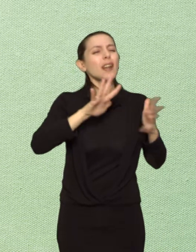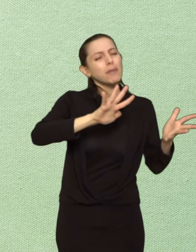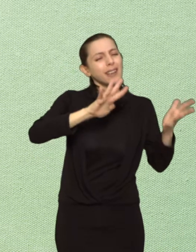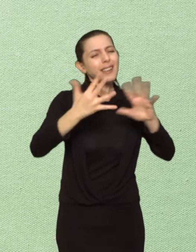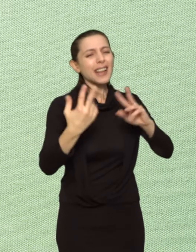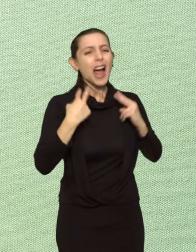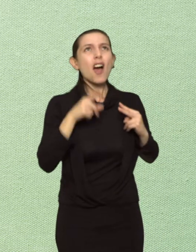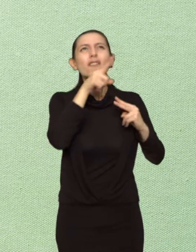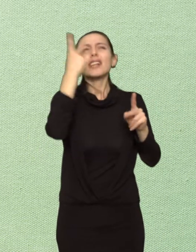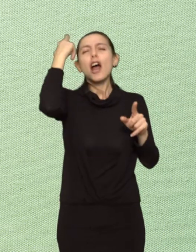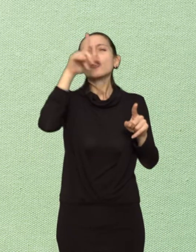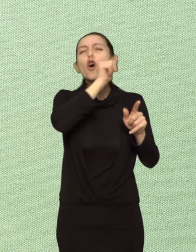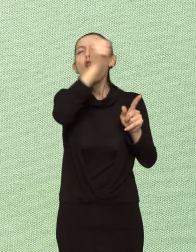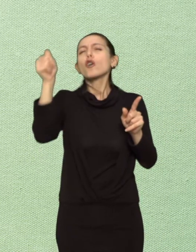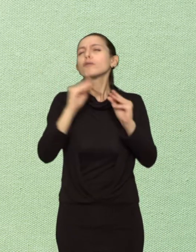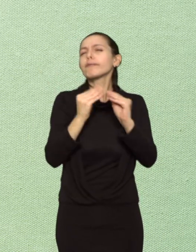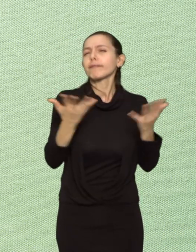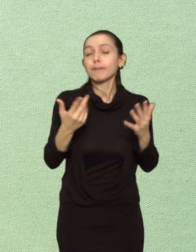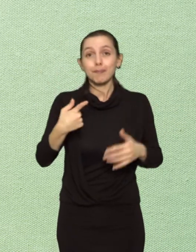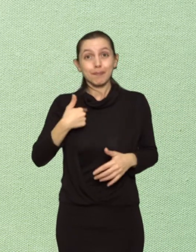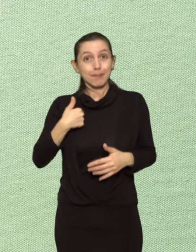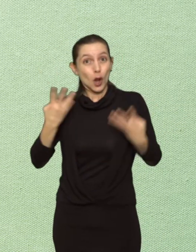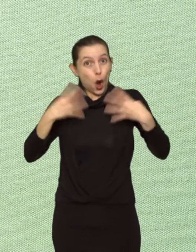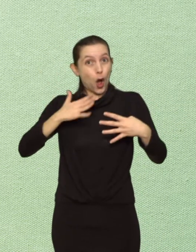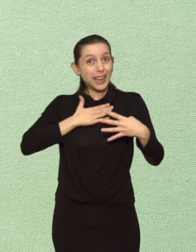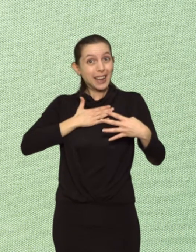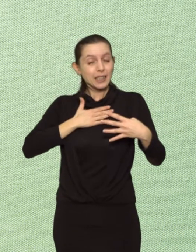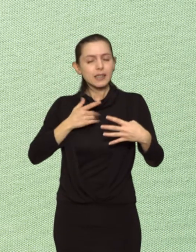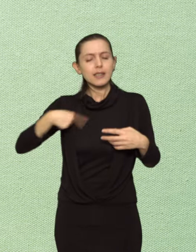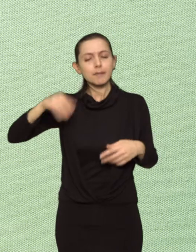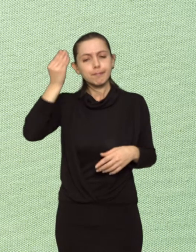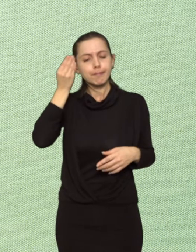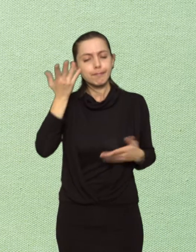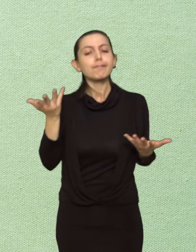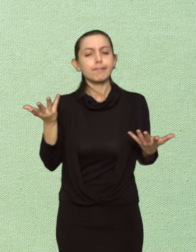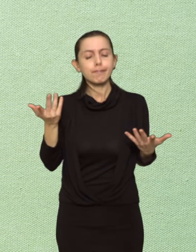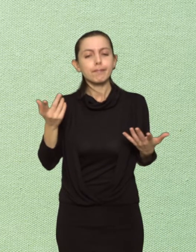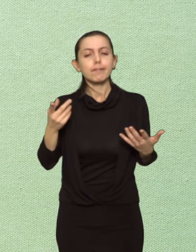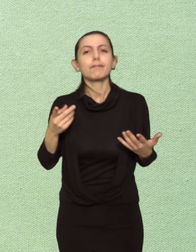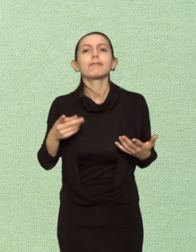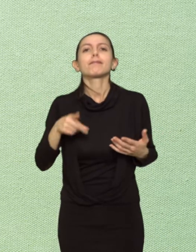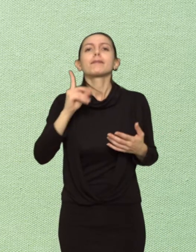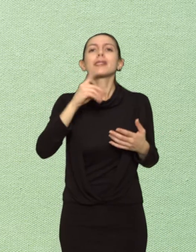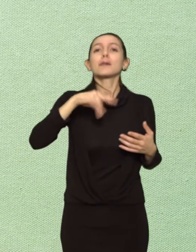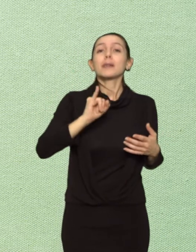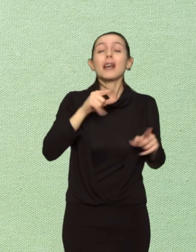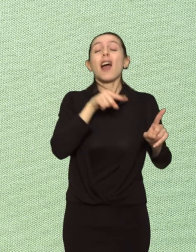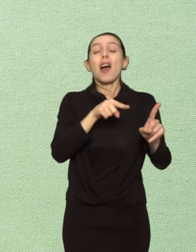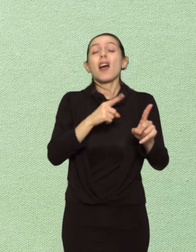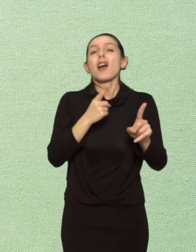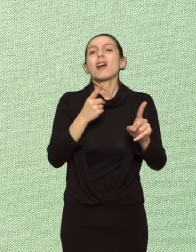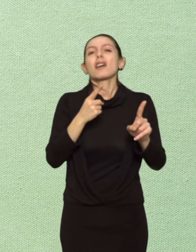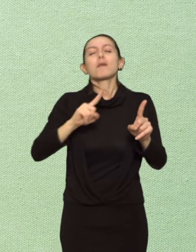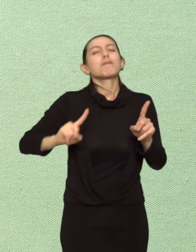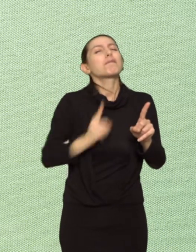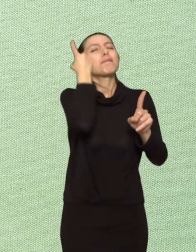disabilità. La mia organizzazione pensa che prima di tutto, e DPI, Disabled People International,